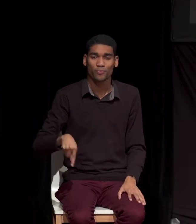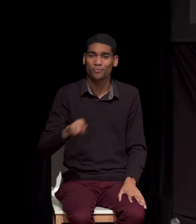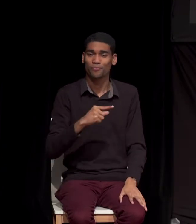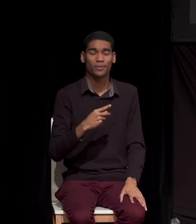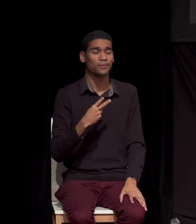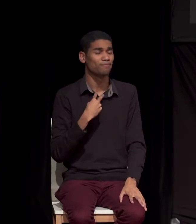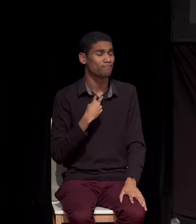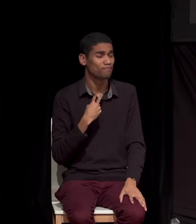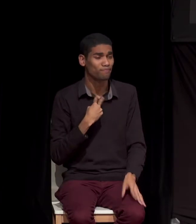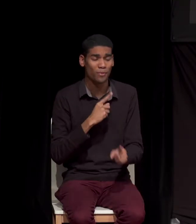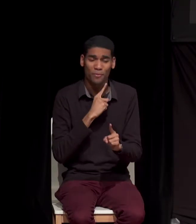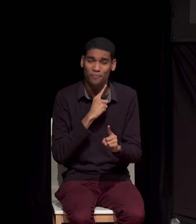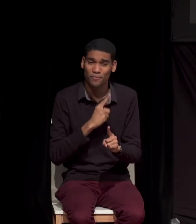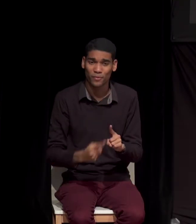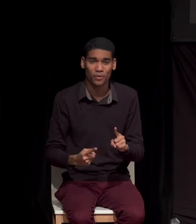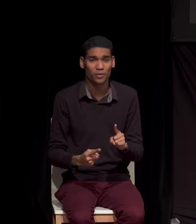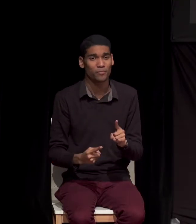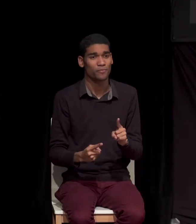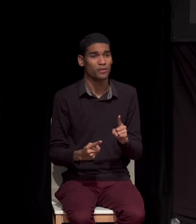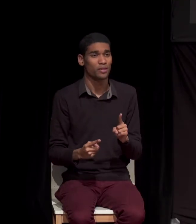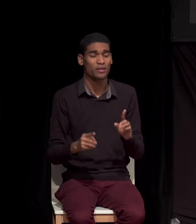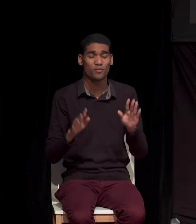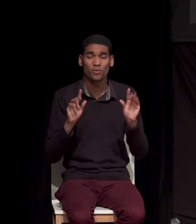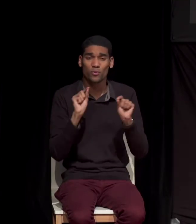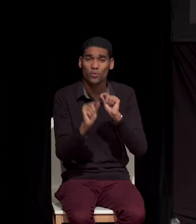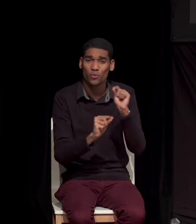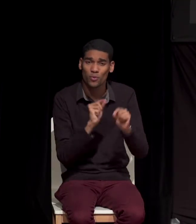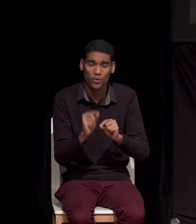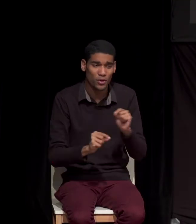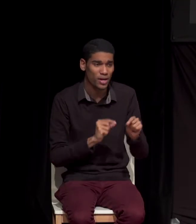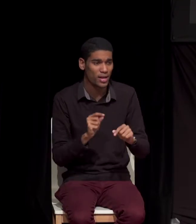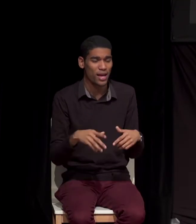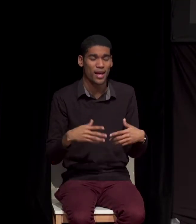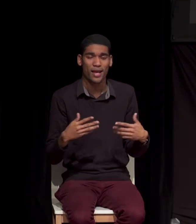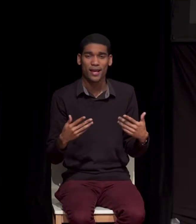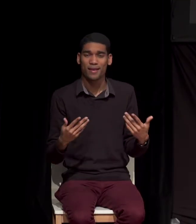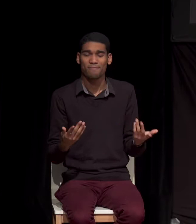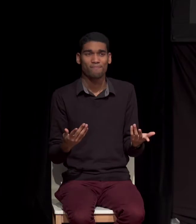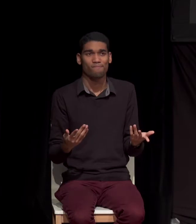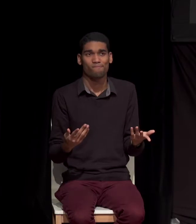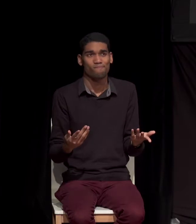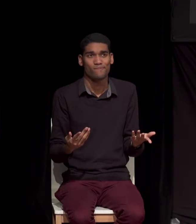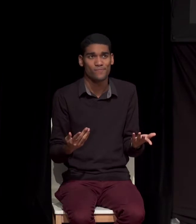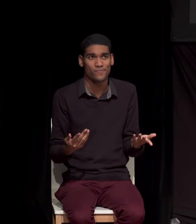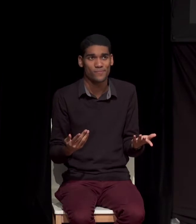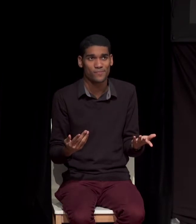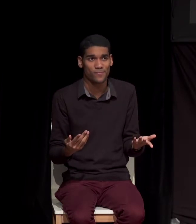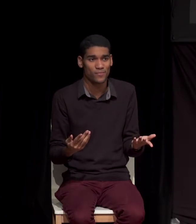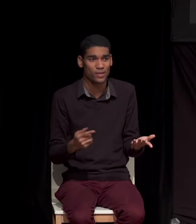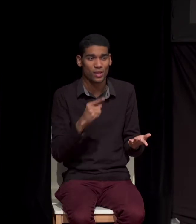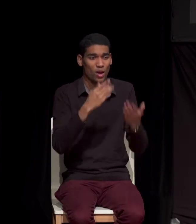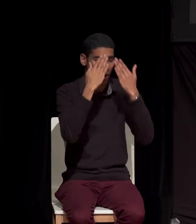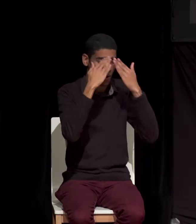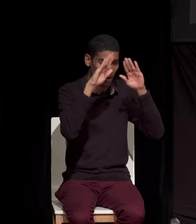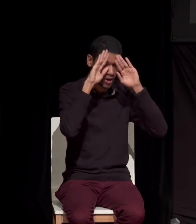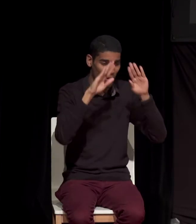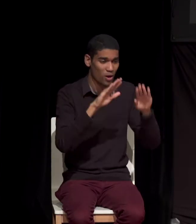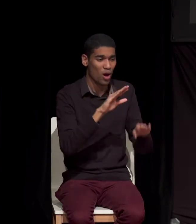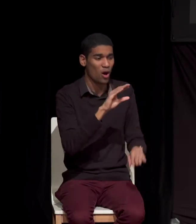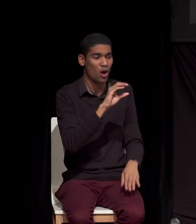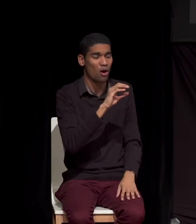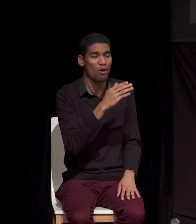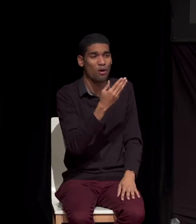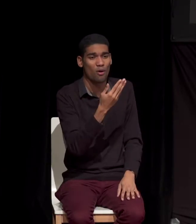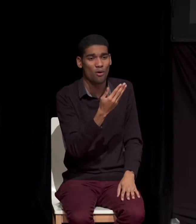não deve, isso tem que estar fora de cogitação, negar a importância, por exemplo, de uma Ialorixá, né, ou